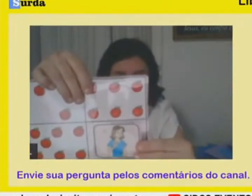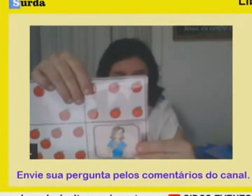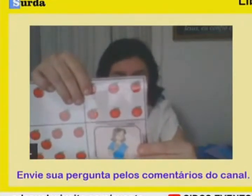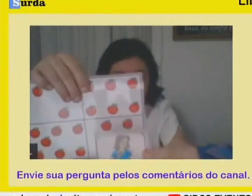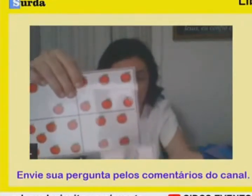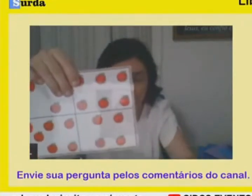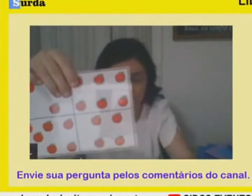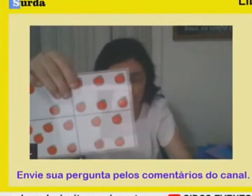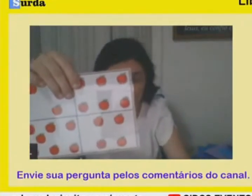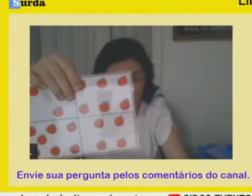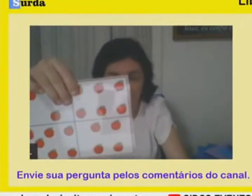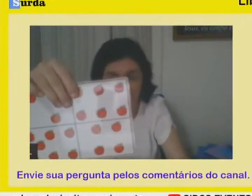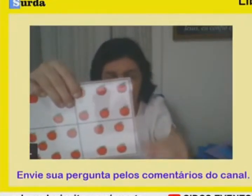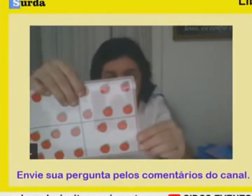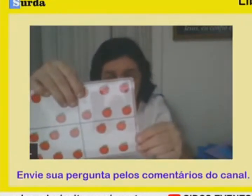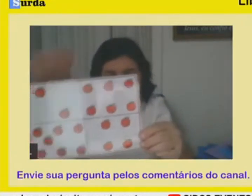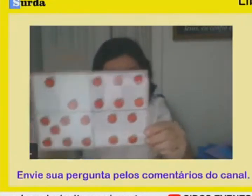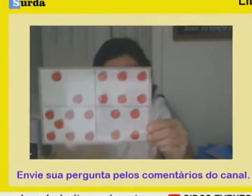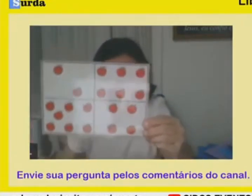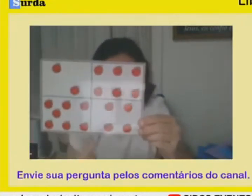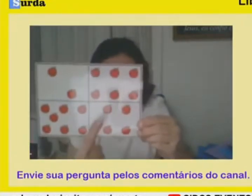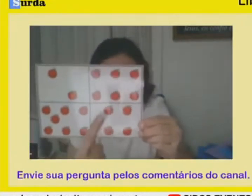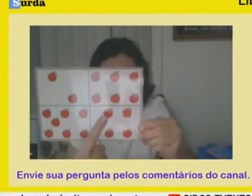Número 4, ó, 4.